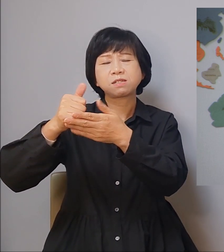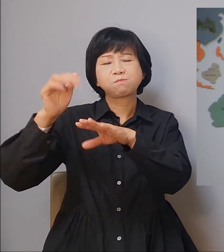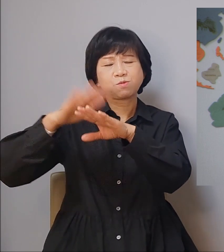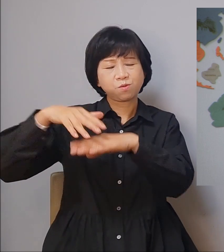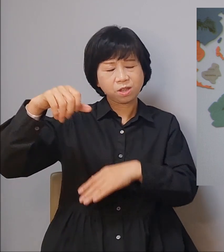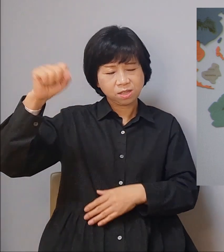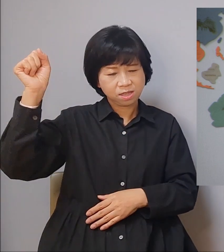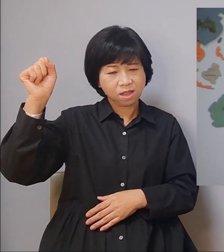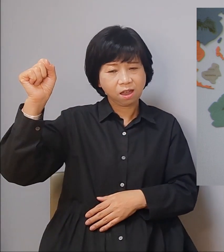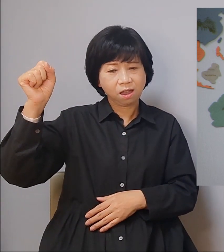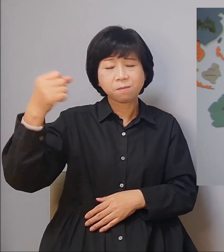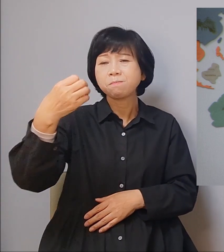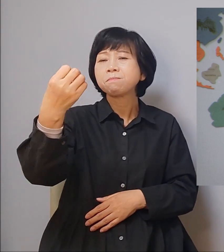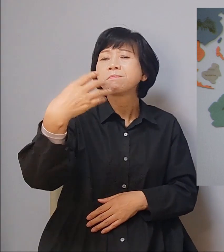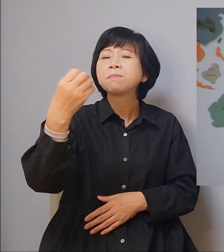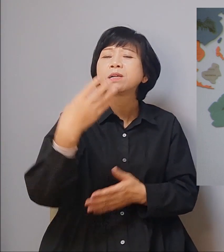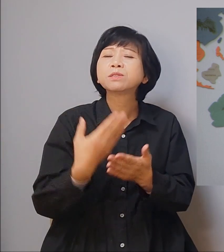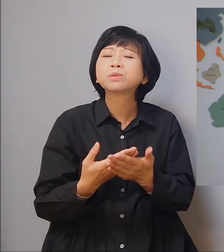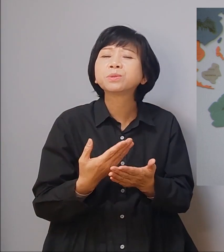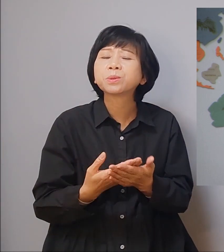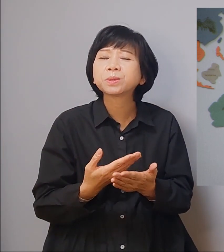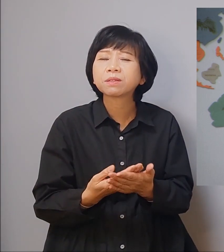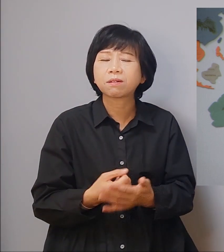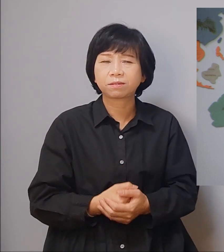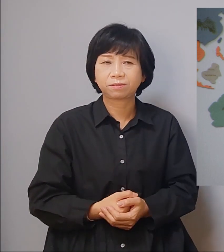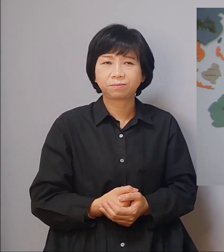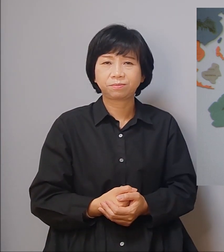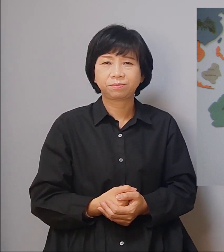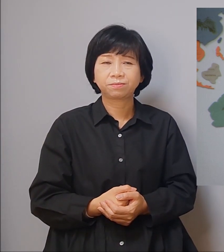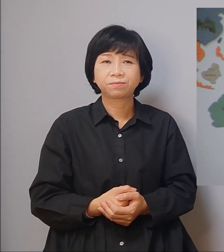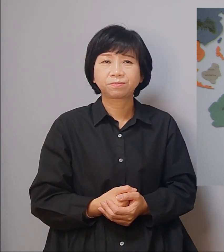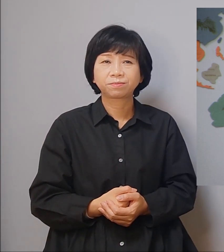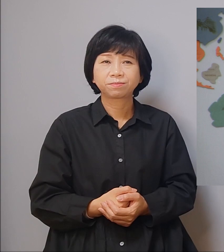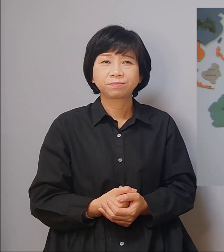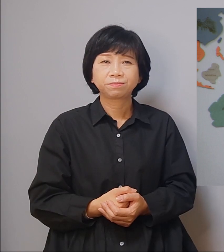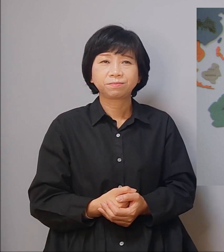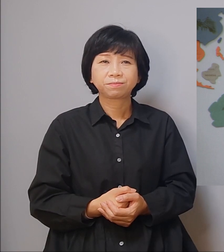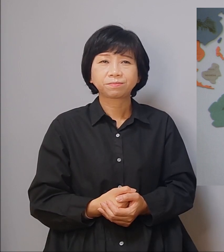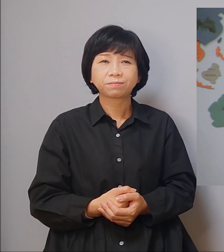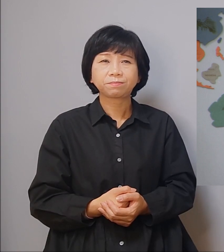이르소서라고 말씀을 요셉이 하는 거죠.